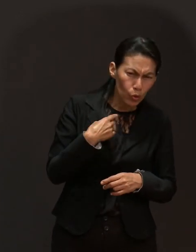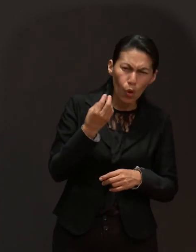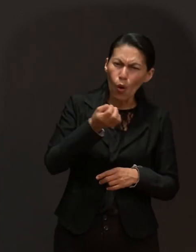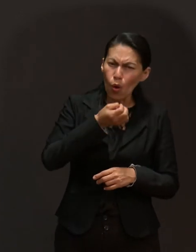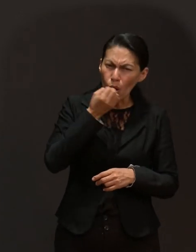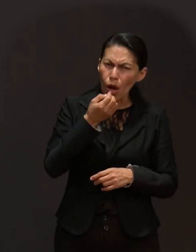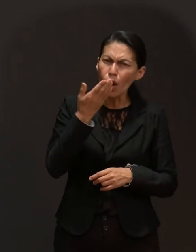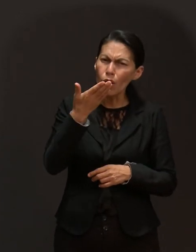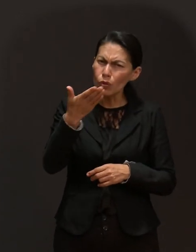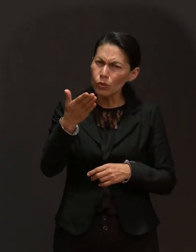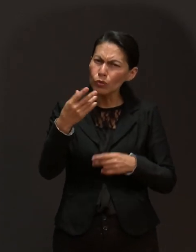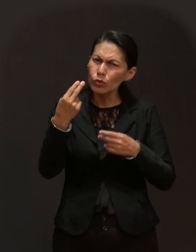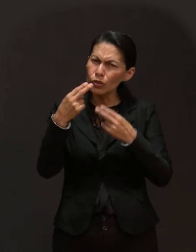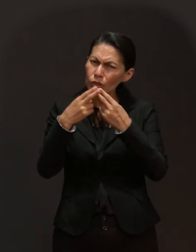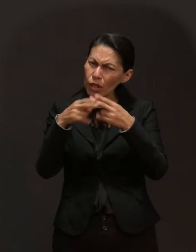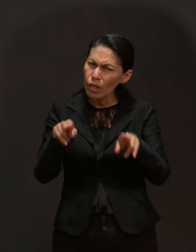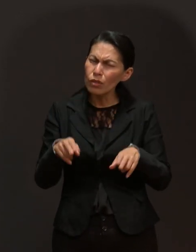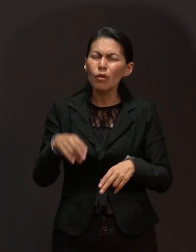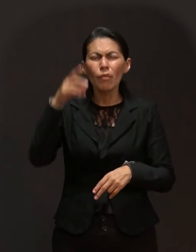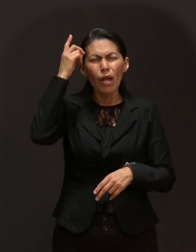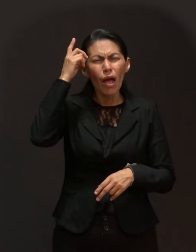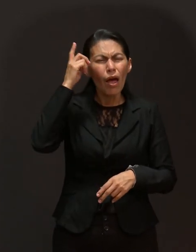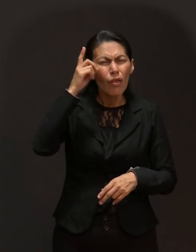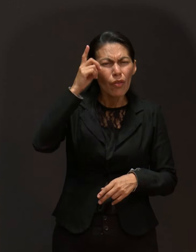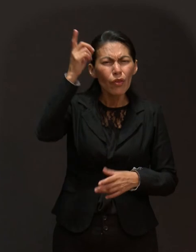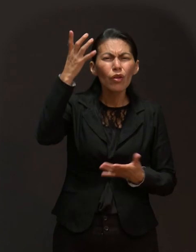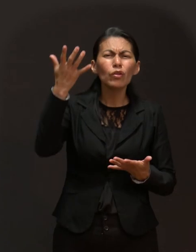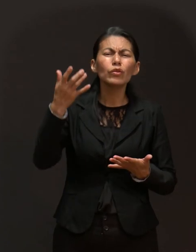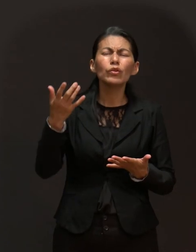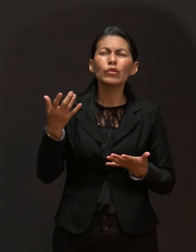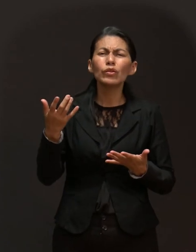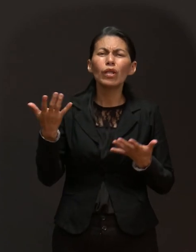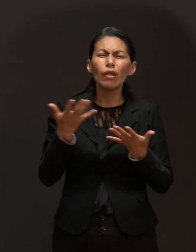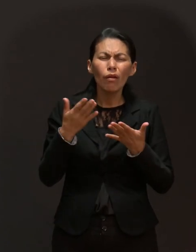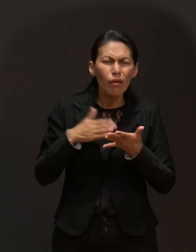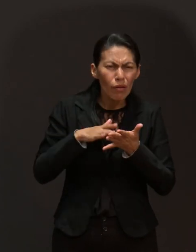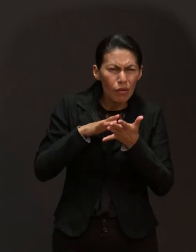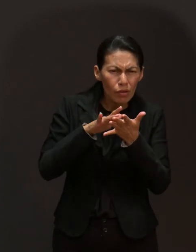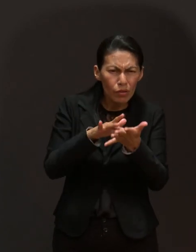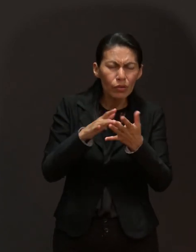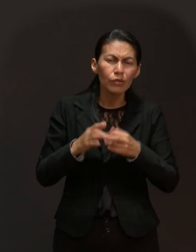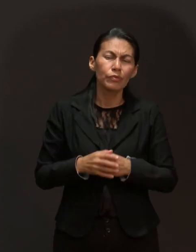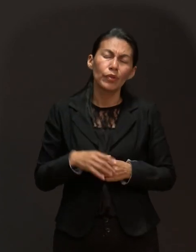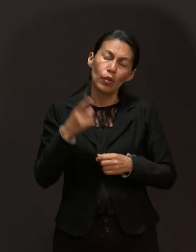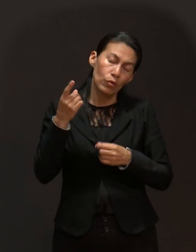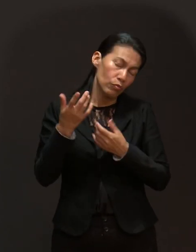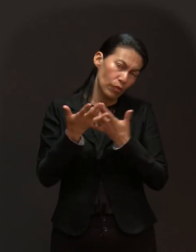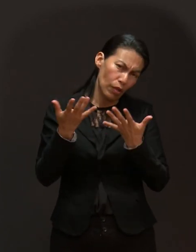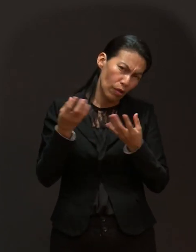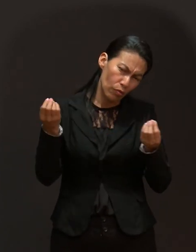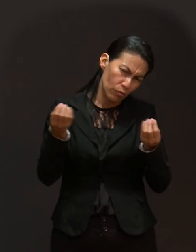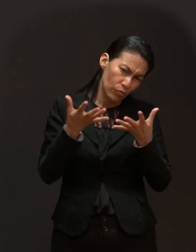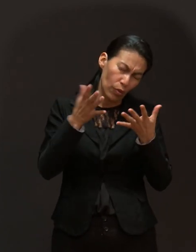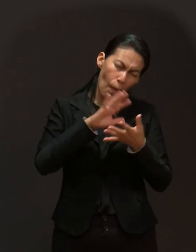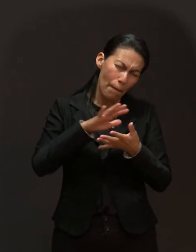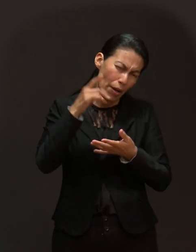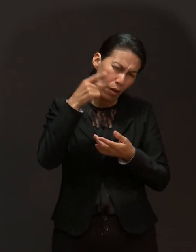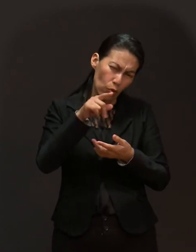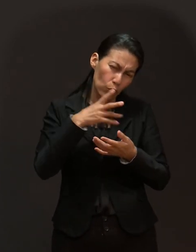nietos Araceli Para que Dios obre Y ponga los medios Conforme a su voluntad